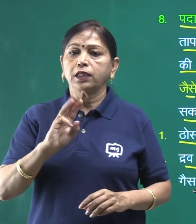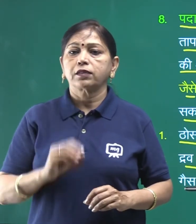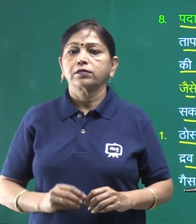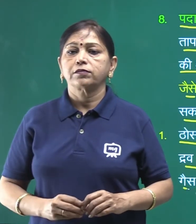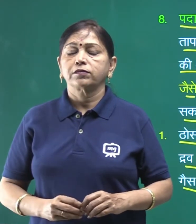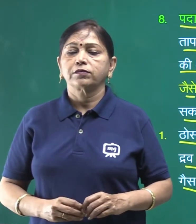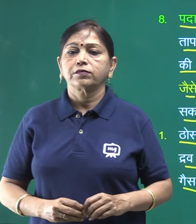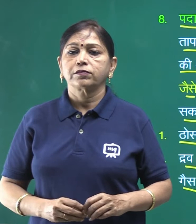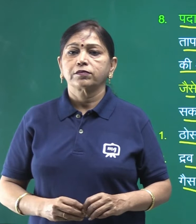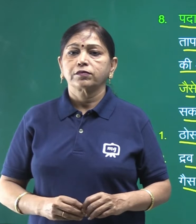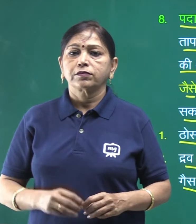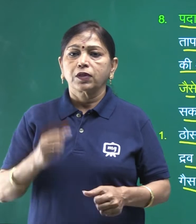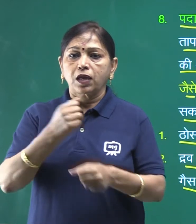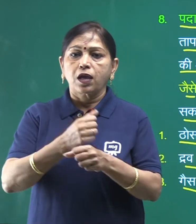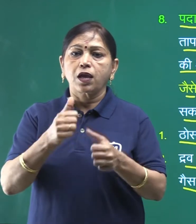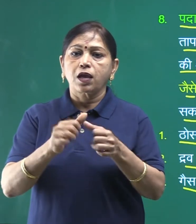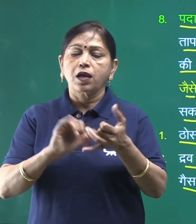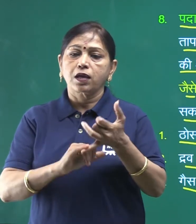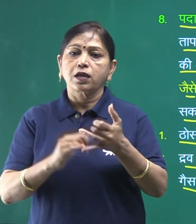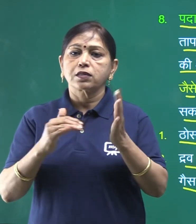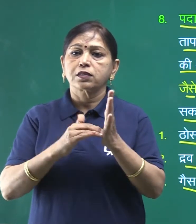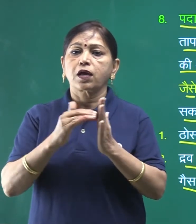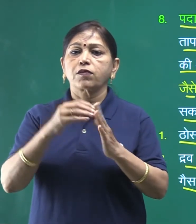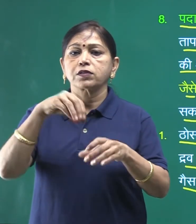3, गैस अवस्था में